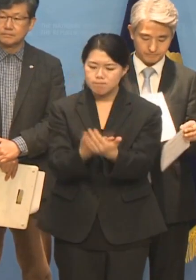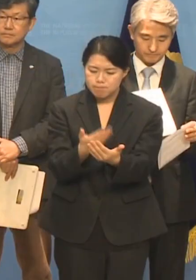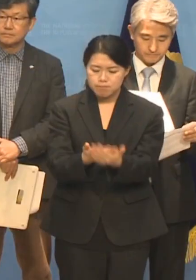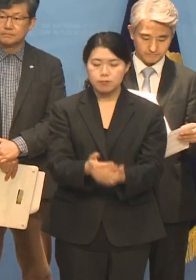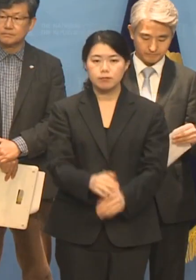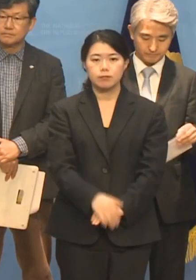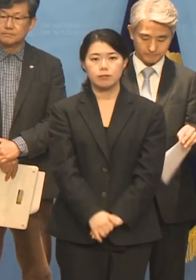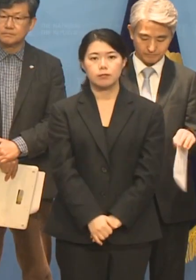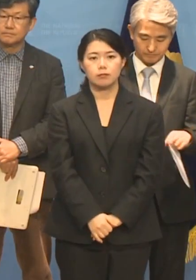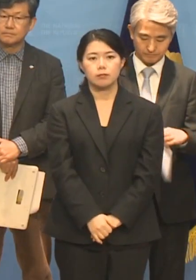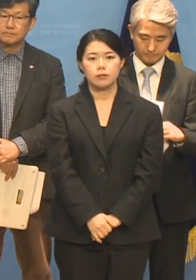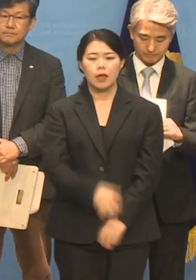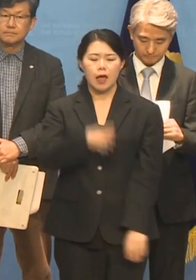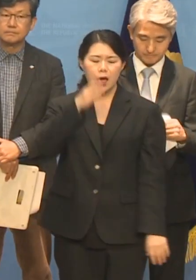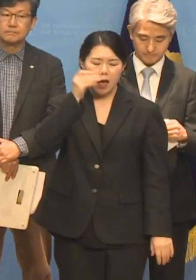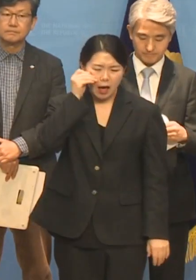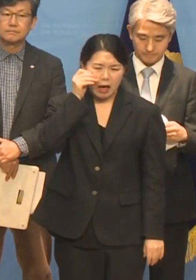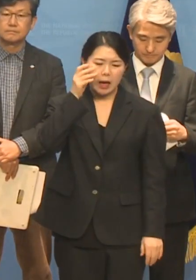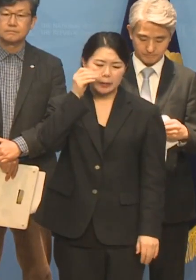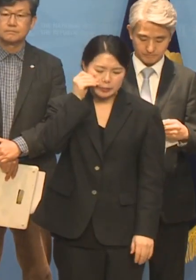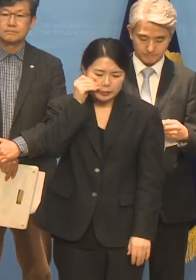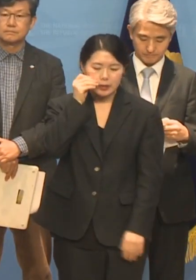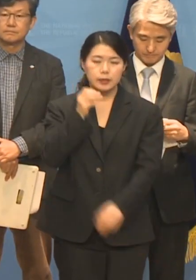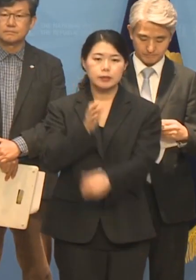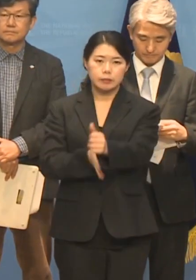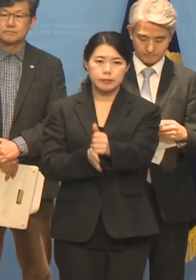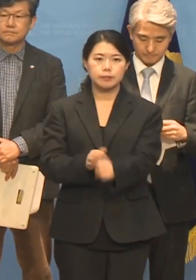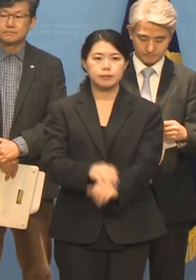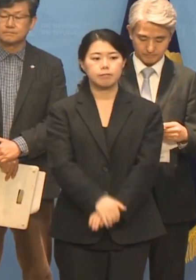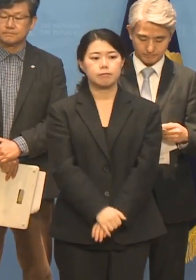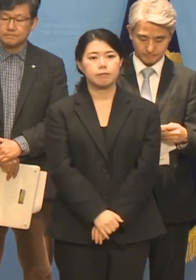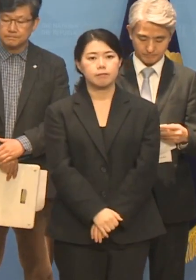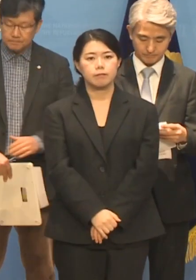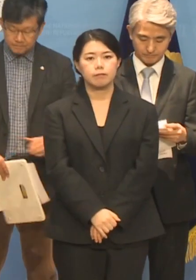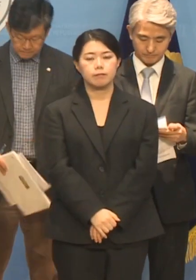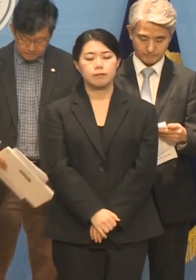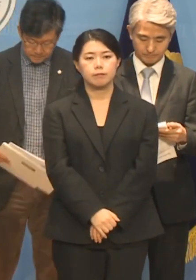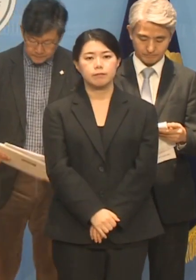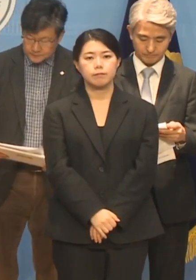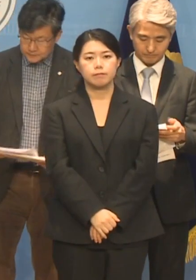보여주길 간곡하게 요청드리는 바입니다. 이상입니다.